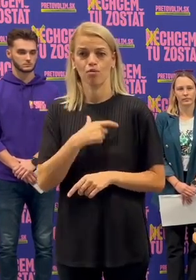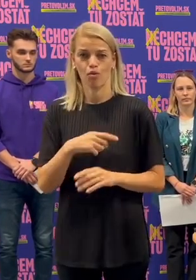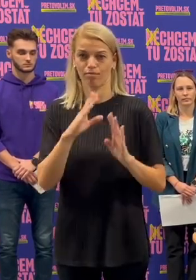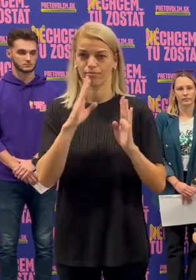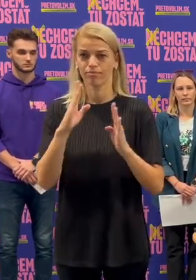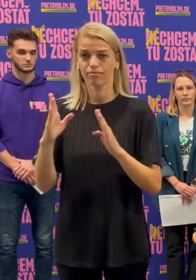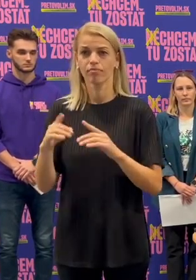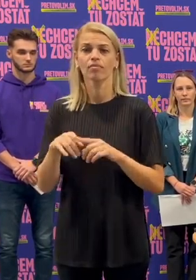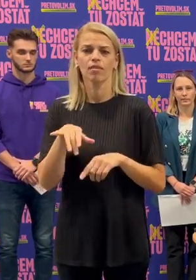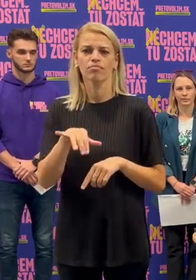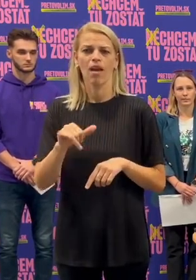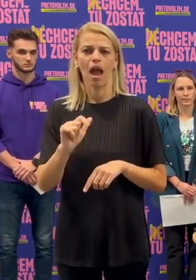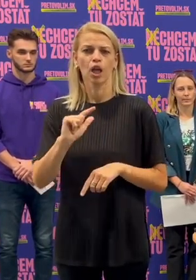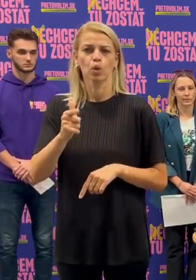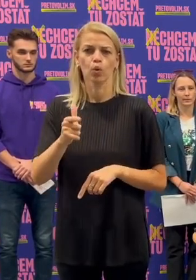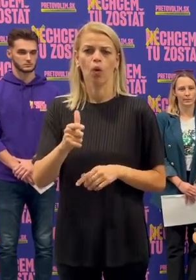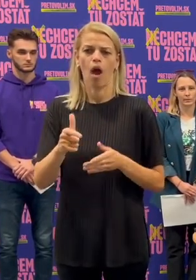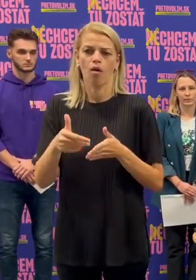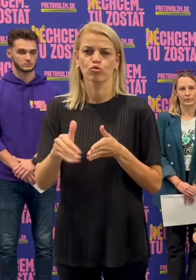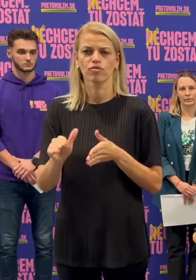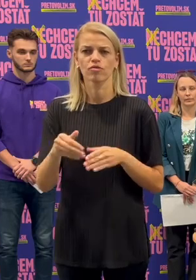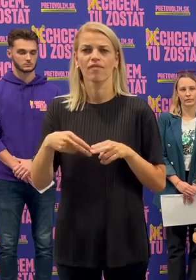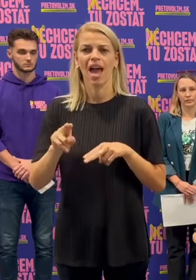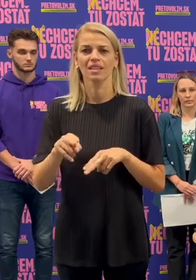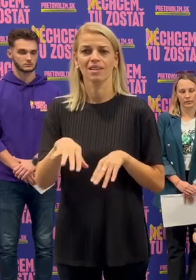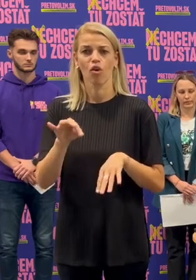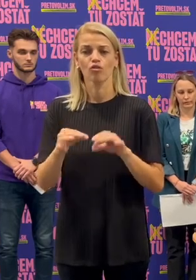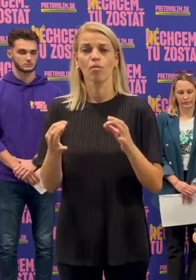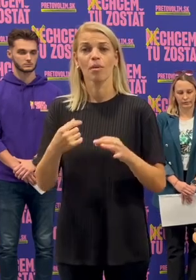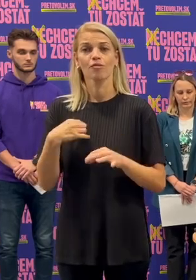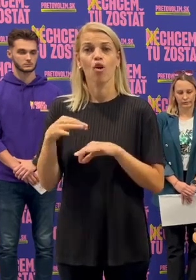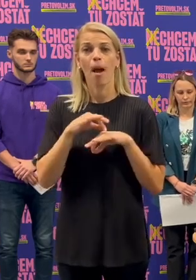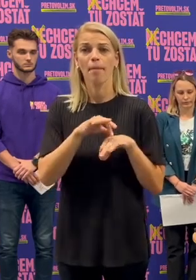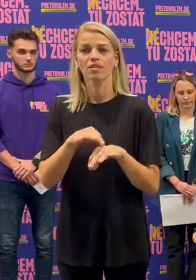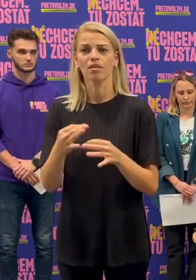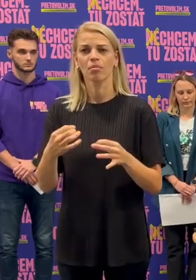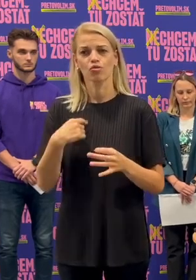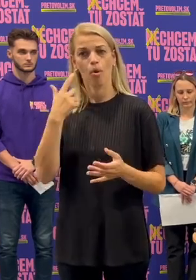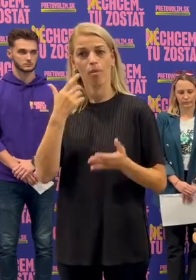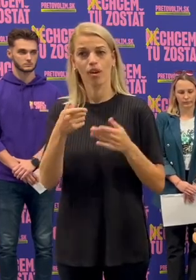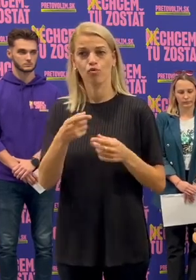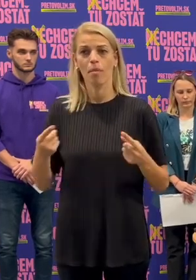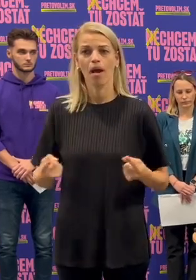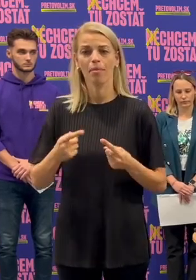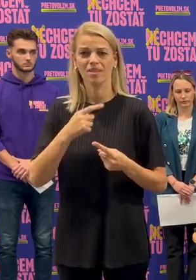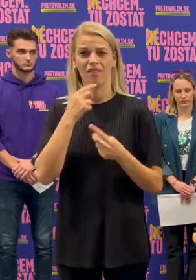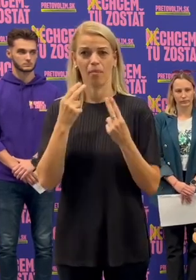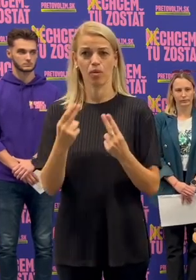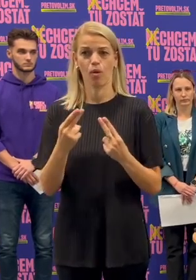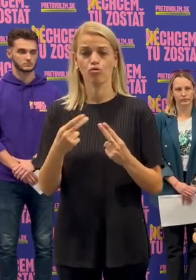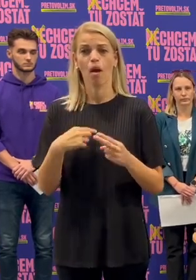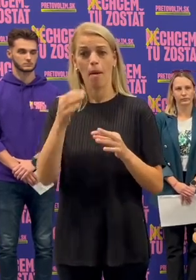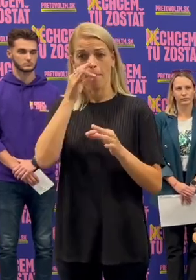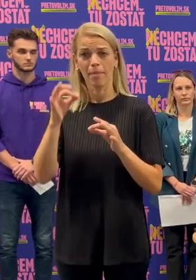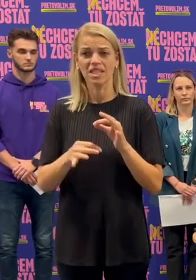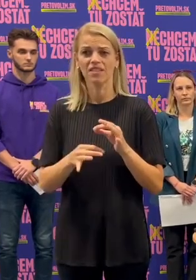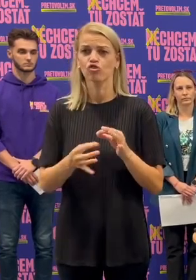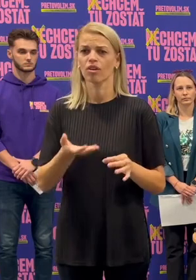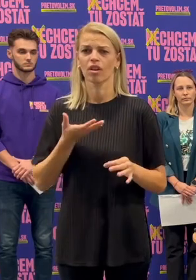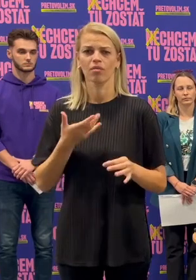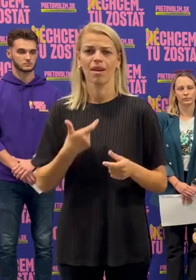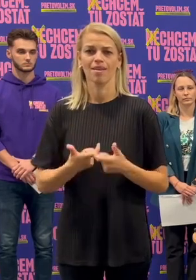nejakí druhovoliči a druhovoličky. A prečo som sa stala ambasádorkou, prečo považujem túto kampaň za dôležitú? A presvedčili ma úplne jasné